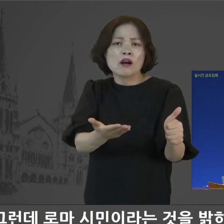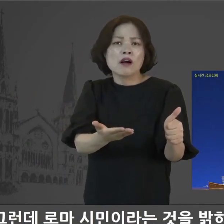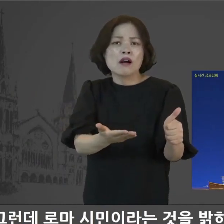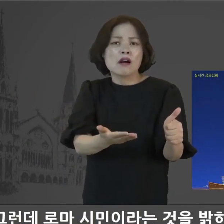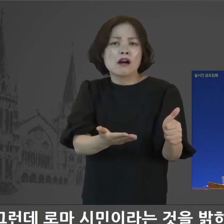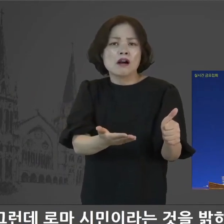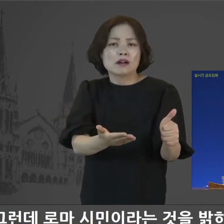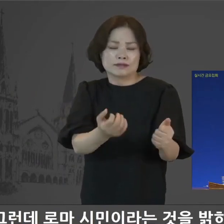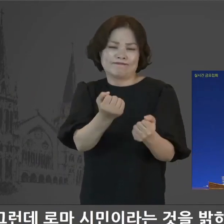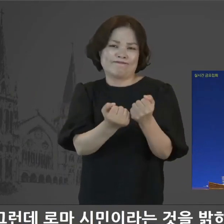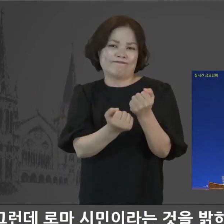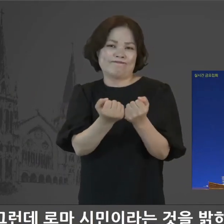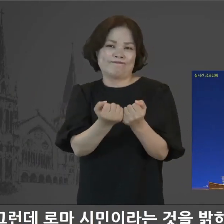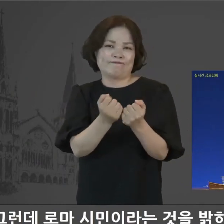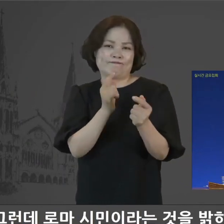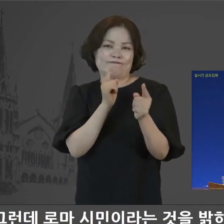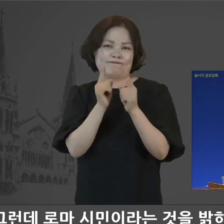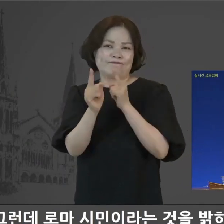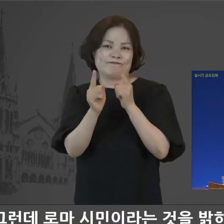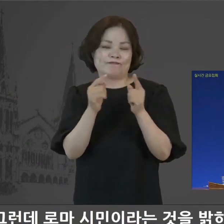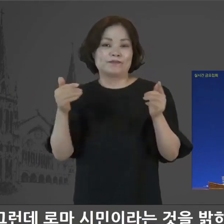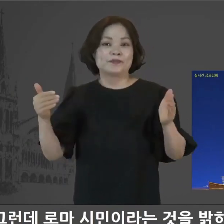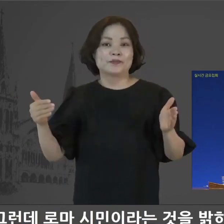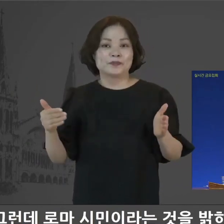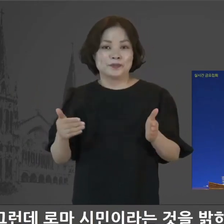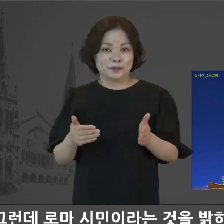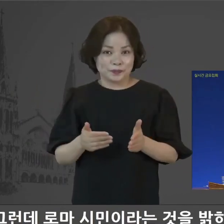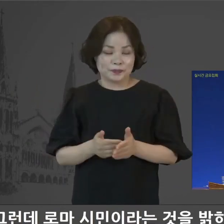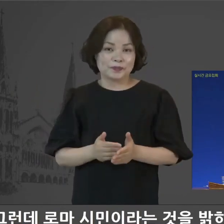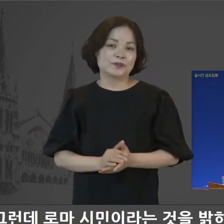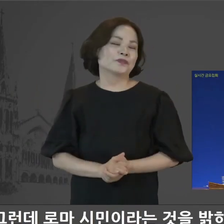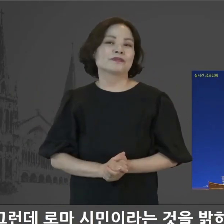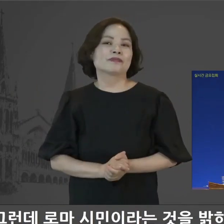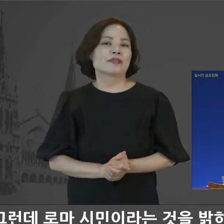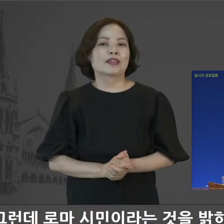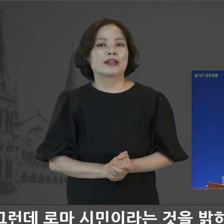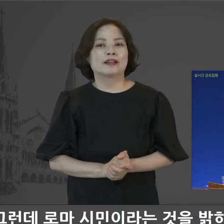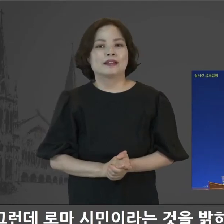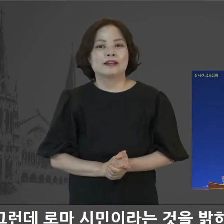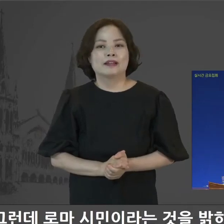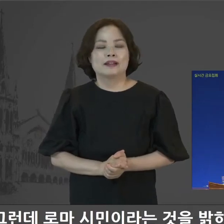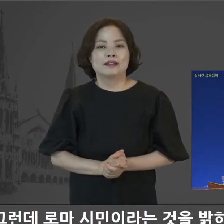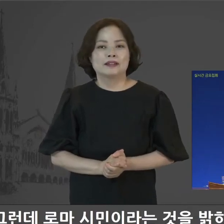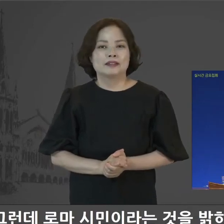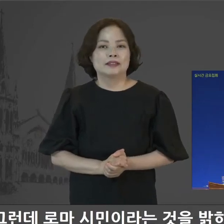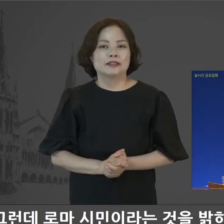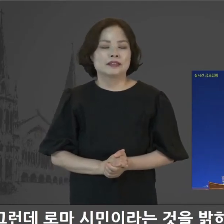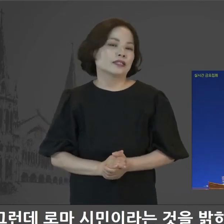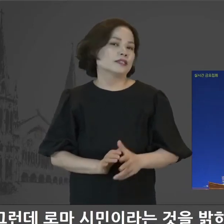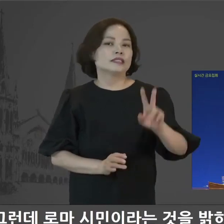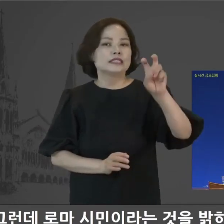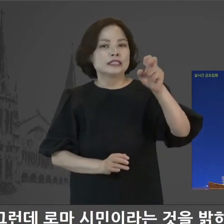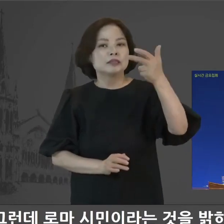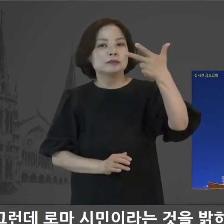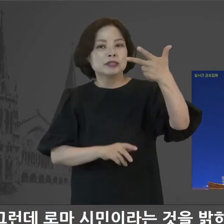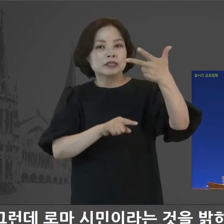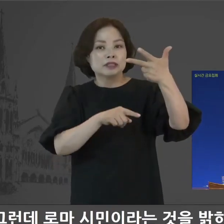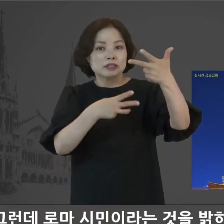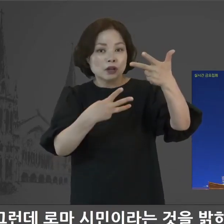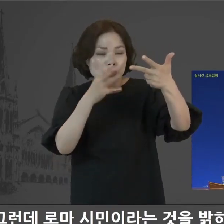그 설명을 하고 오늘 말씀을 이제 마무리 쪽으로 가려고 합니다. 27절을